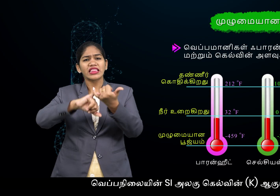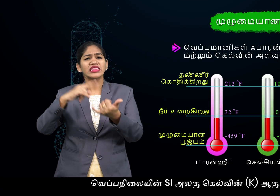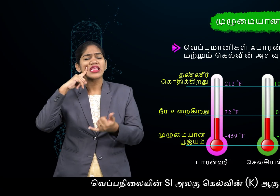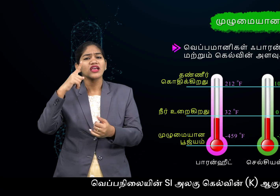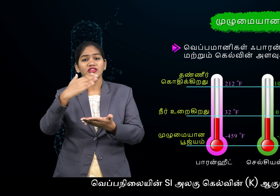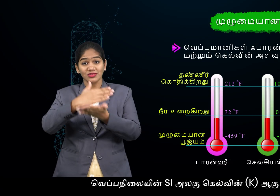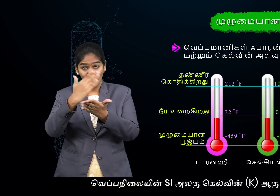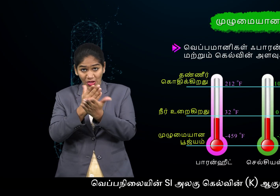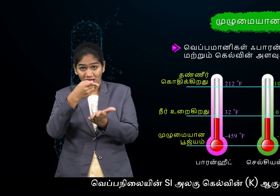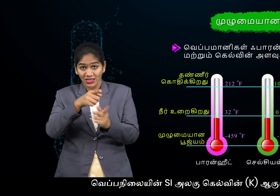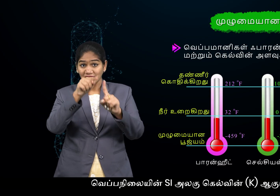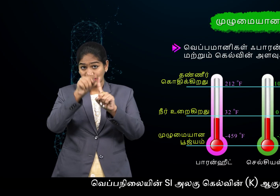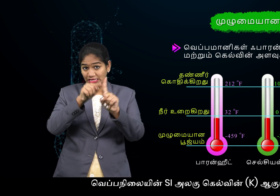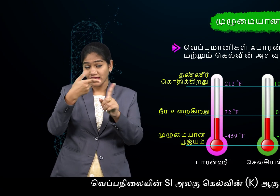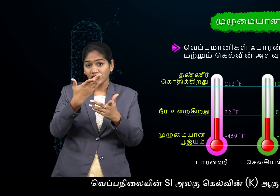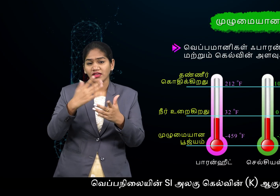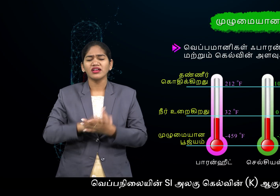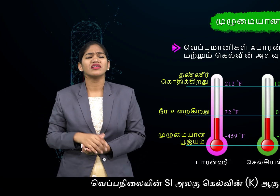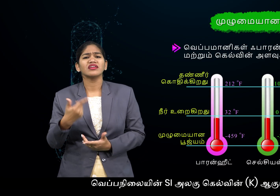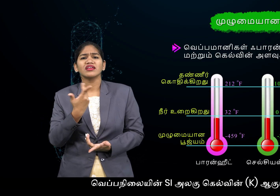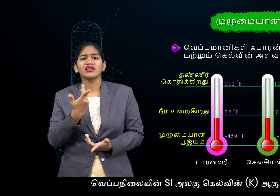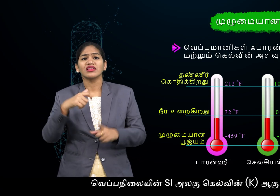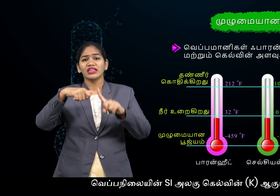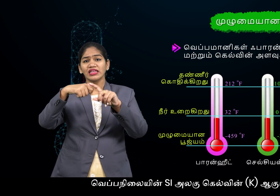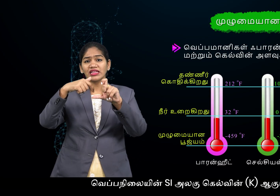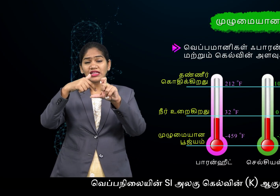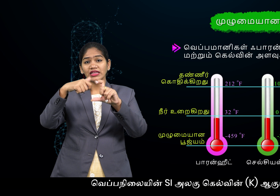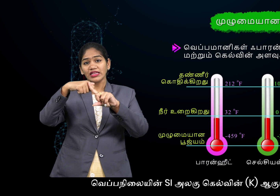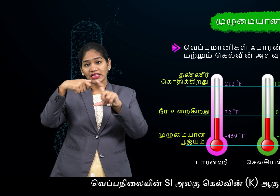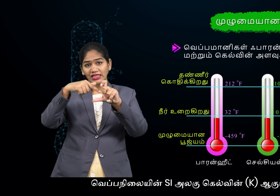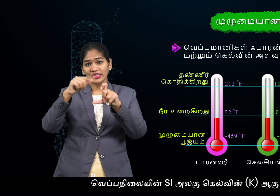வெப்பநிலையின் SI அலகு கெல்வின் அதாவது K ஆகும்.